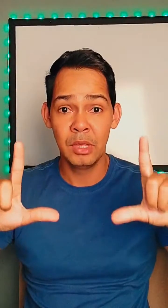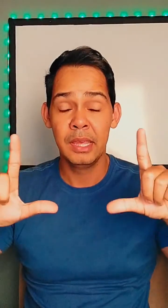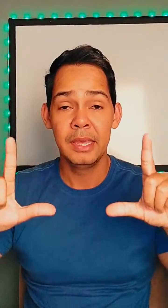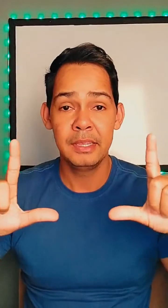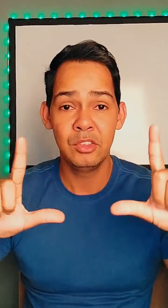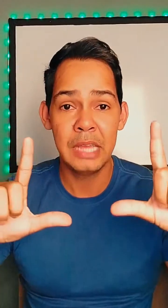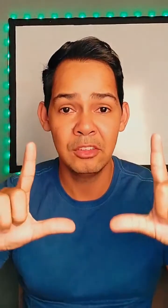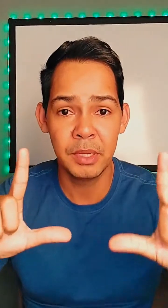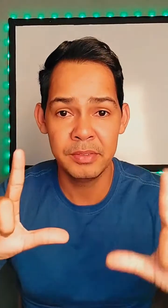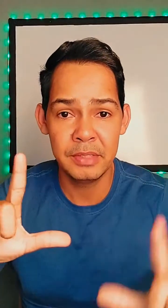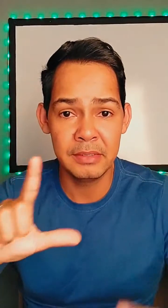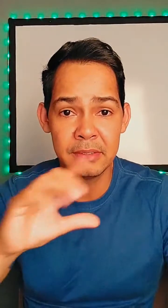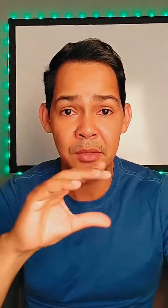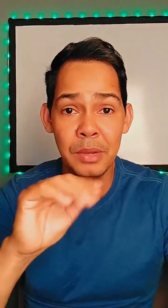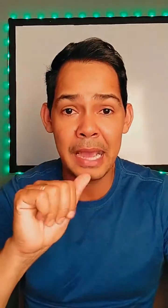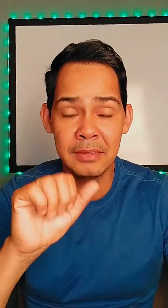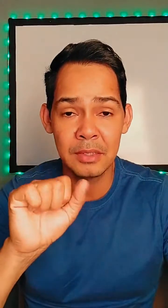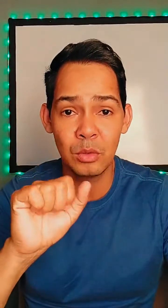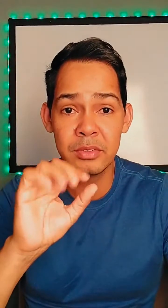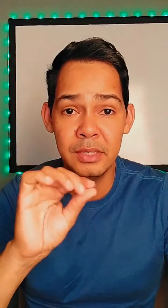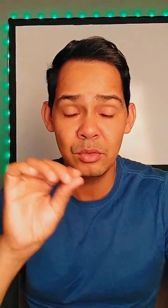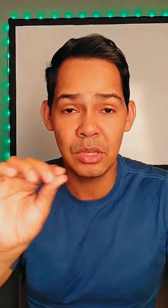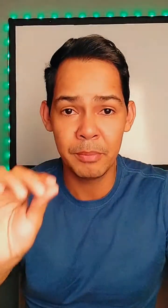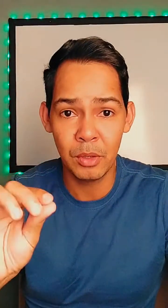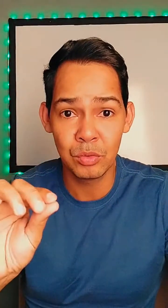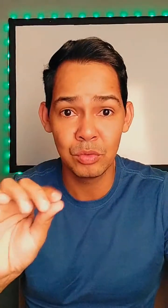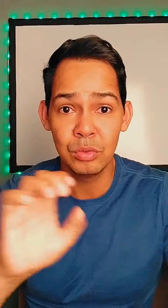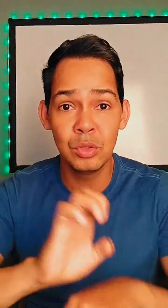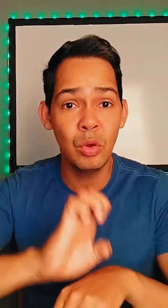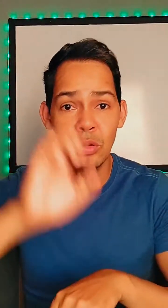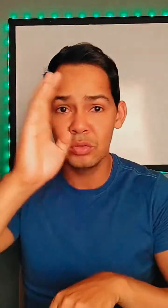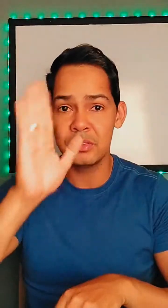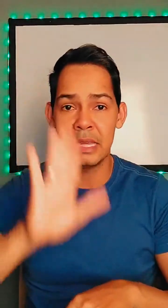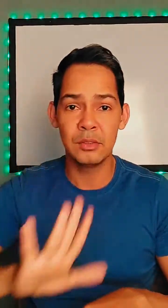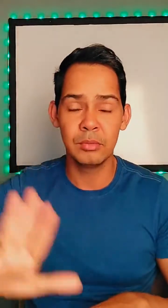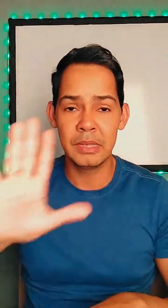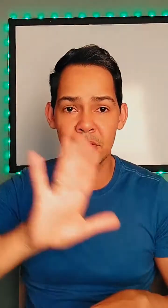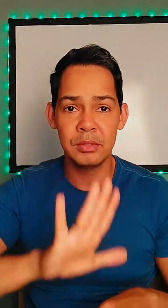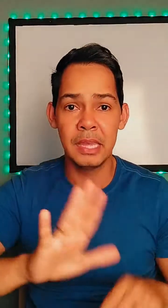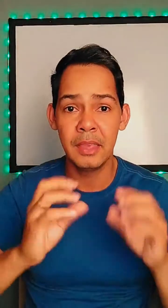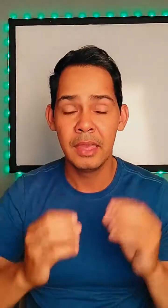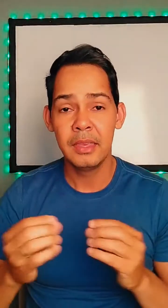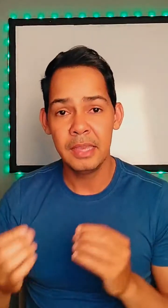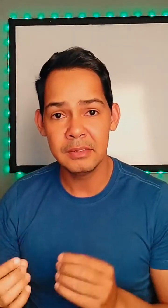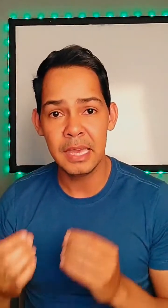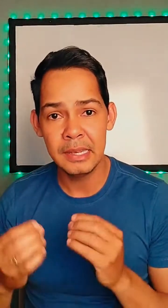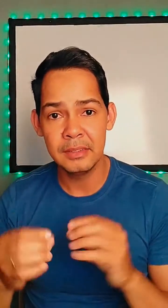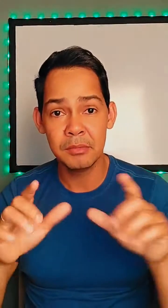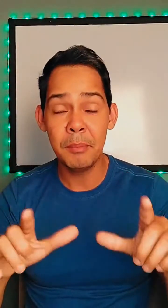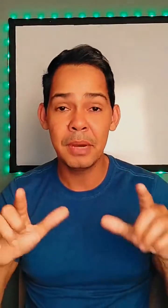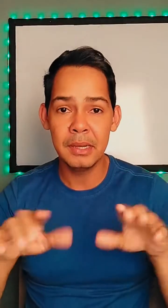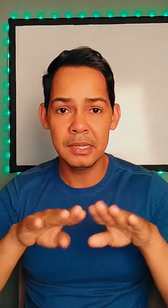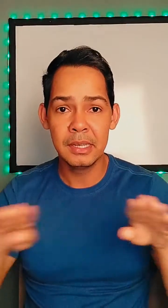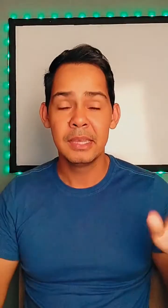que te dá de proficiência. Tem o CAS, que é o Centro de Apoio ao Surdo, em todos os estados do Brasil tem, e eles realizam uma banca, que é uma